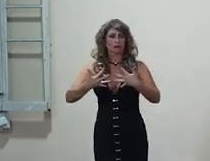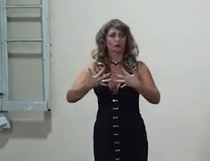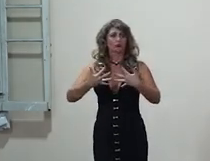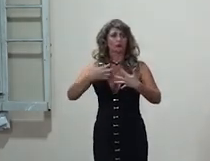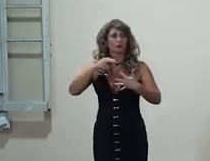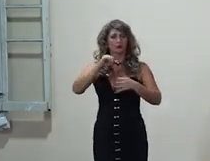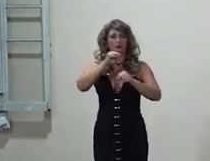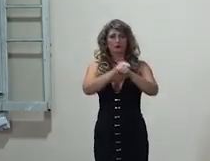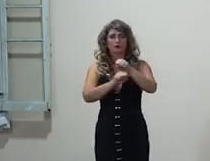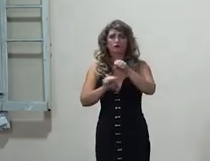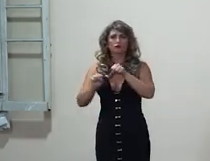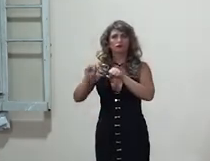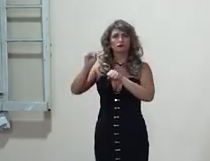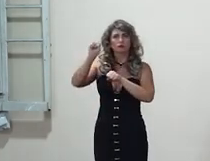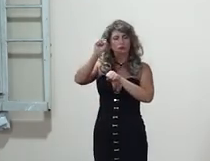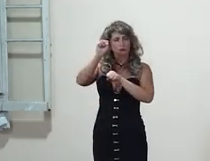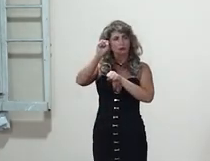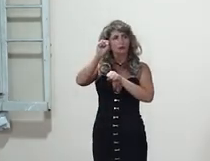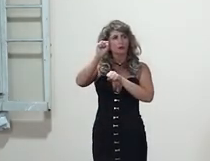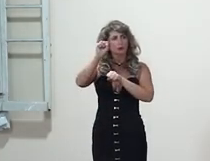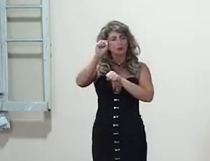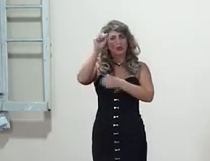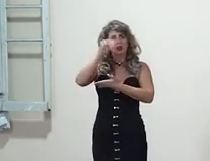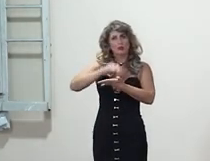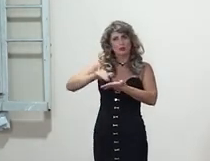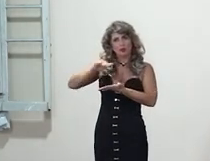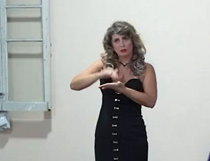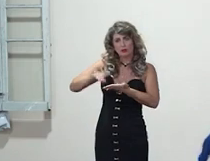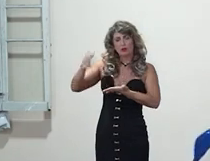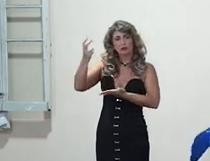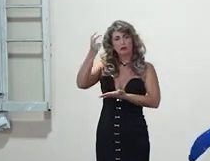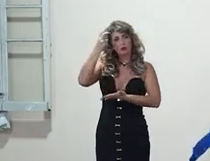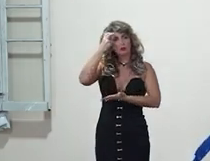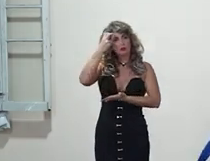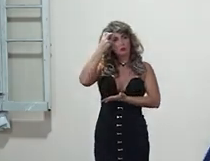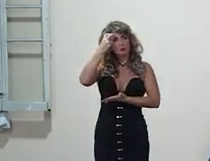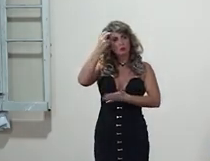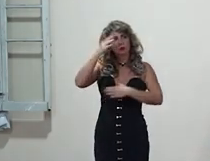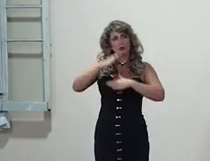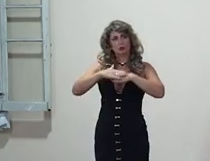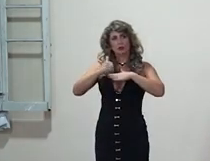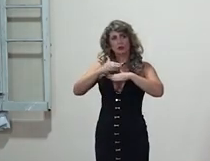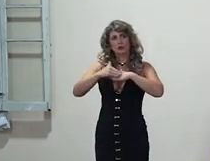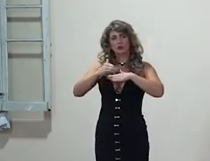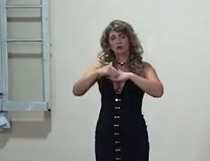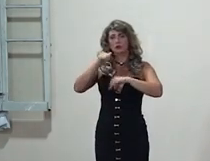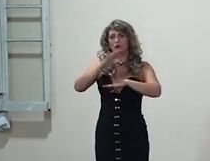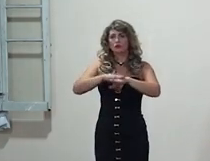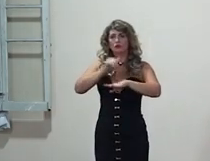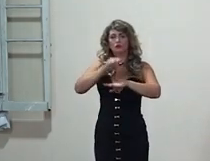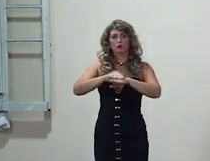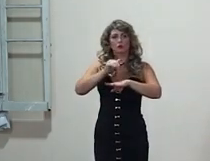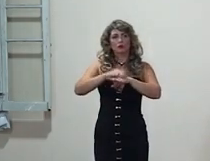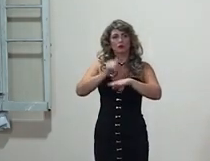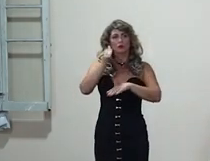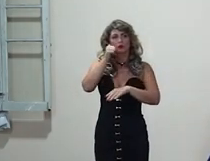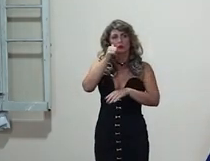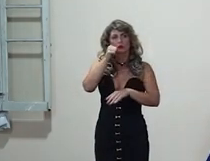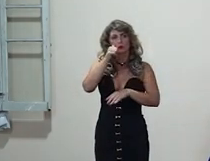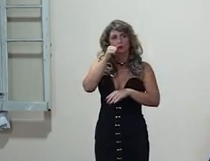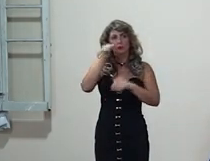a superintendente da Secretaria de Cultura era carinhosamente chamada na Lapa como mulher de